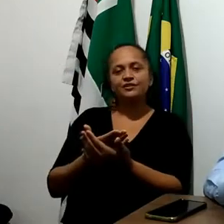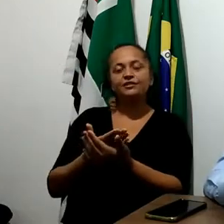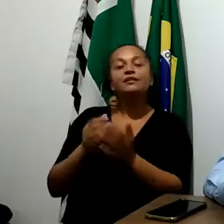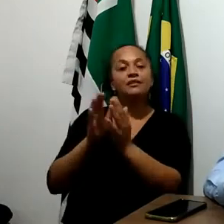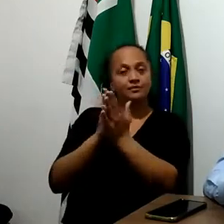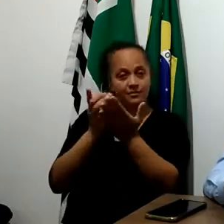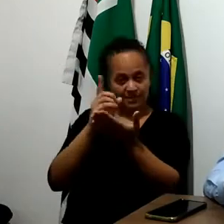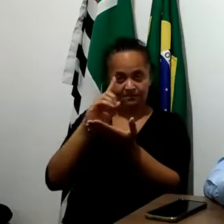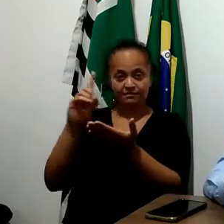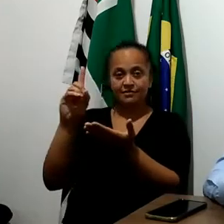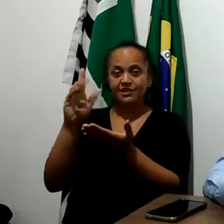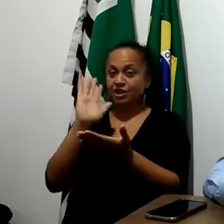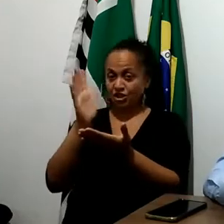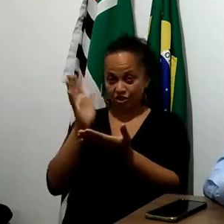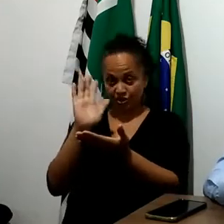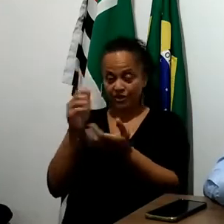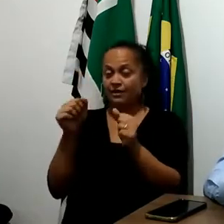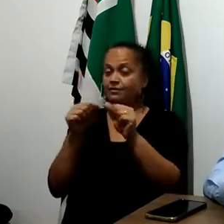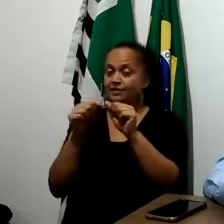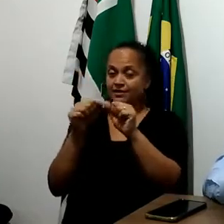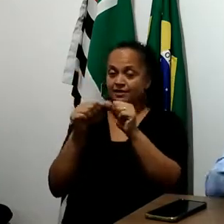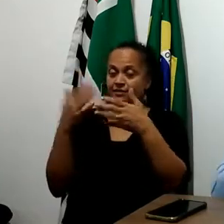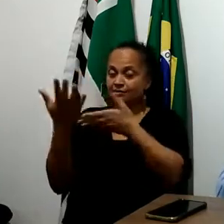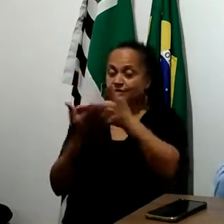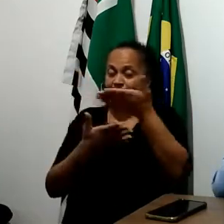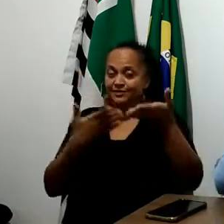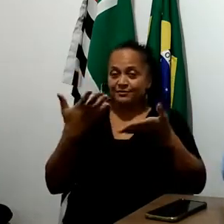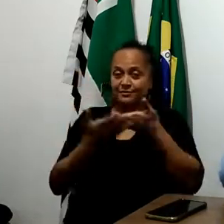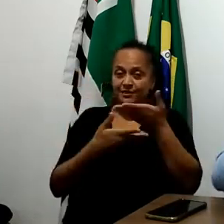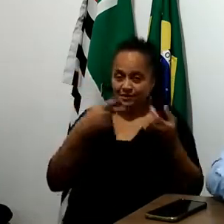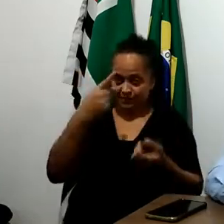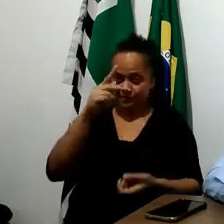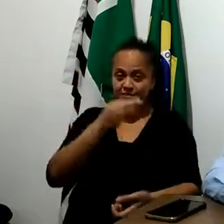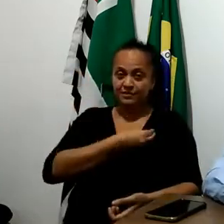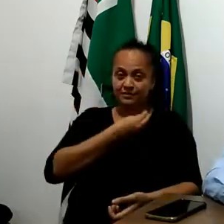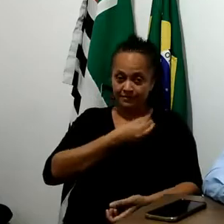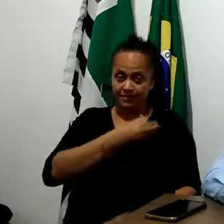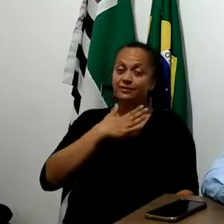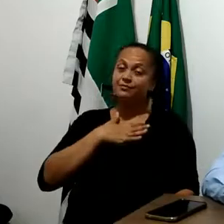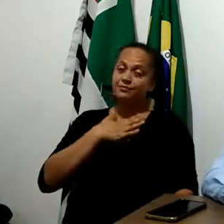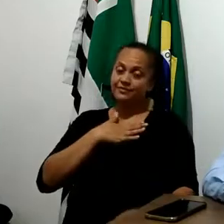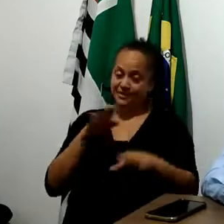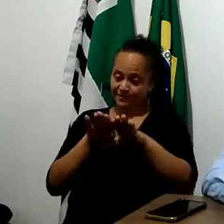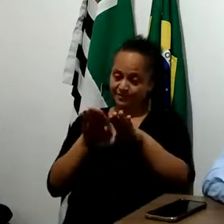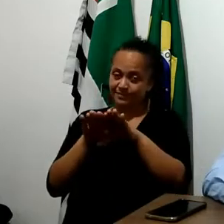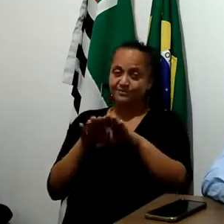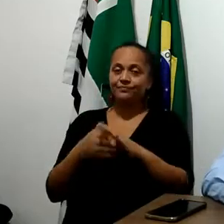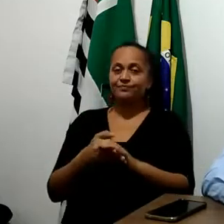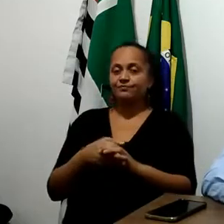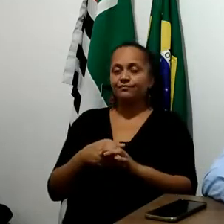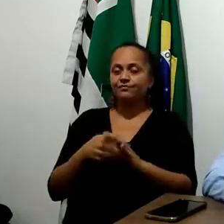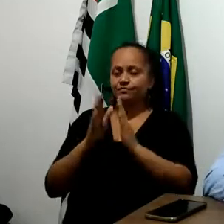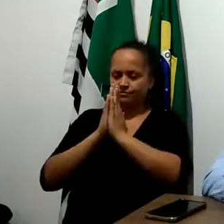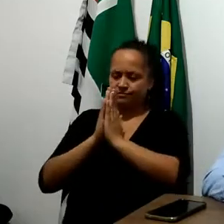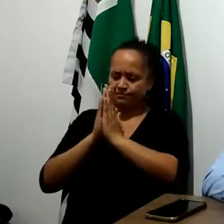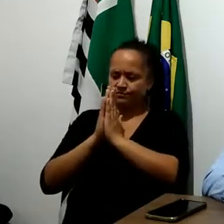fazer, ou já está fazendo, a diferença, não só na minha vida, mas na tua também. Glória a Deus. Curve a sua cabeça.